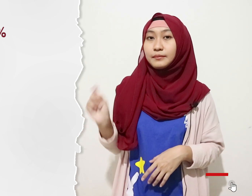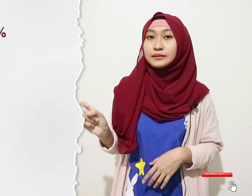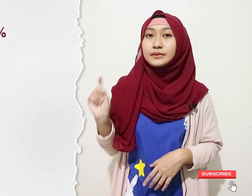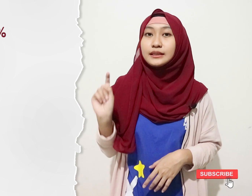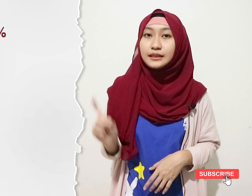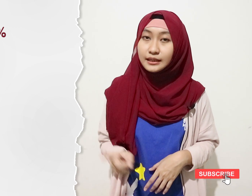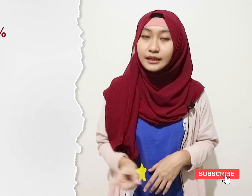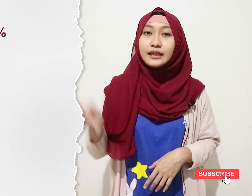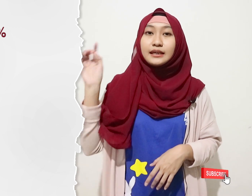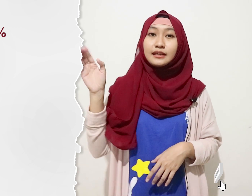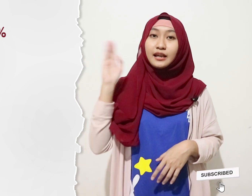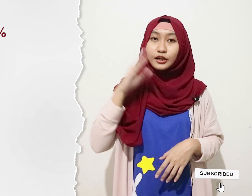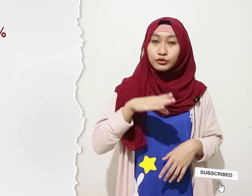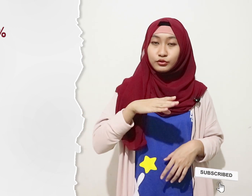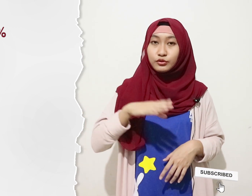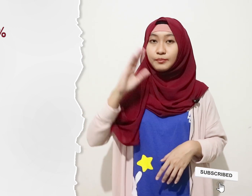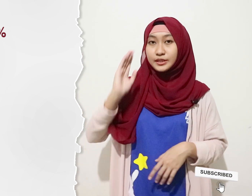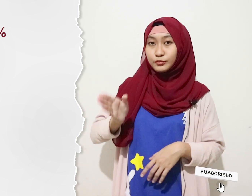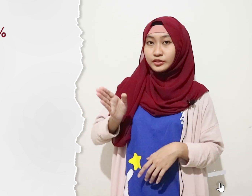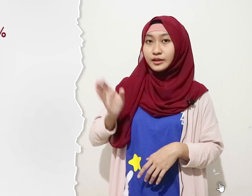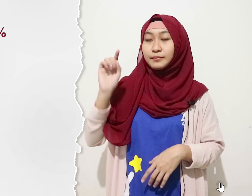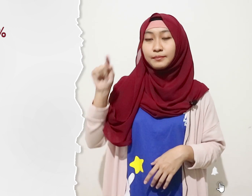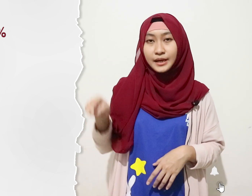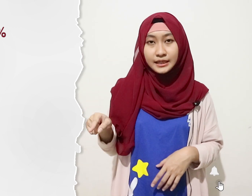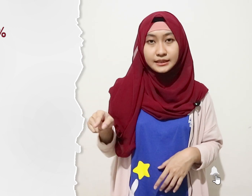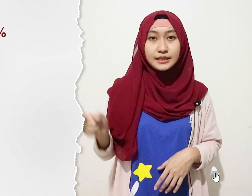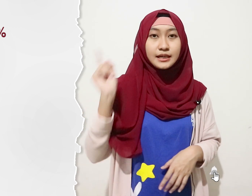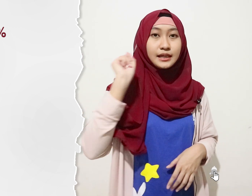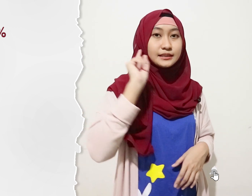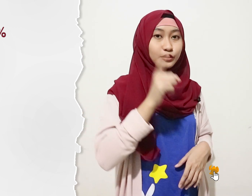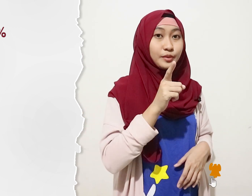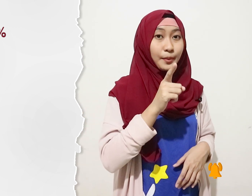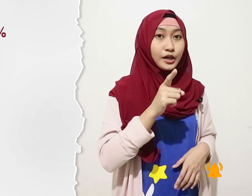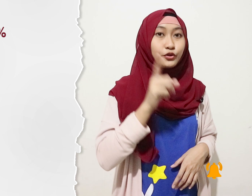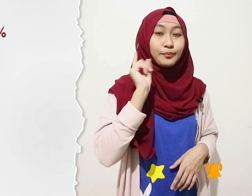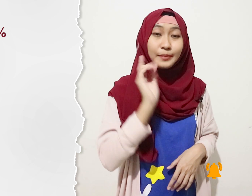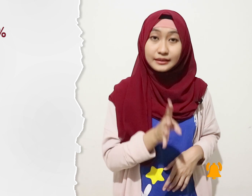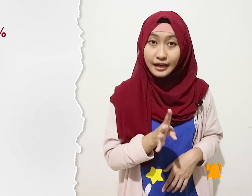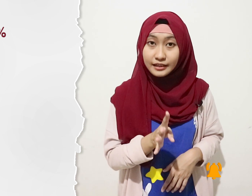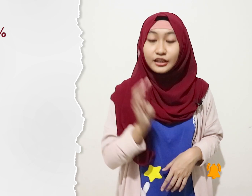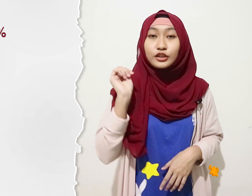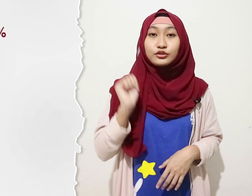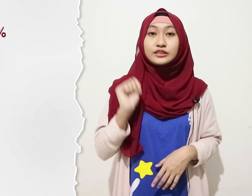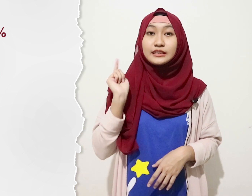1/2/4 berarti kita kalikan dulu penyebutnya. 4 dikali 1 berapa? Ayo, 4 kan? Terus kita